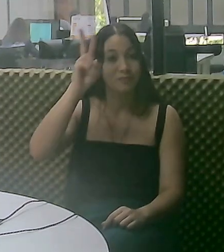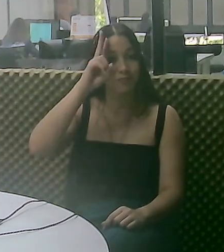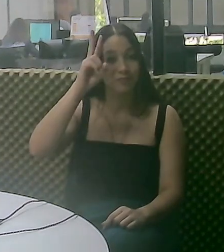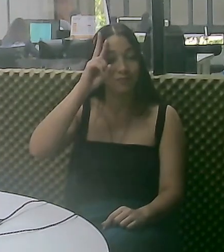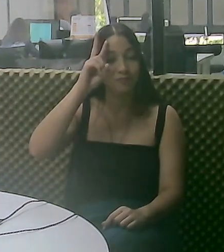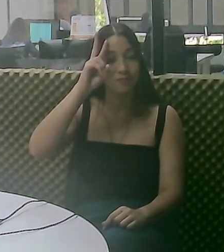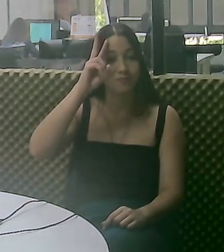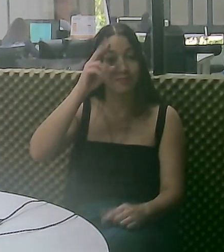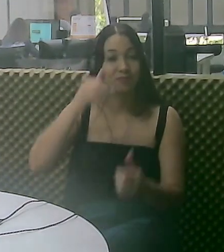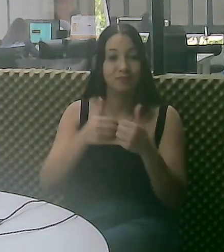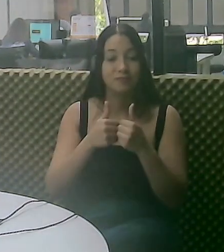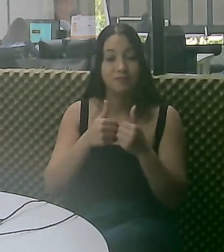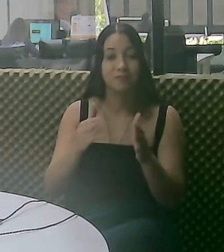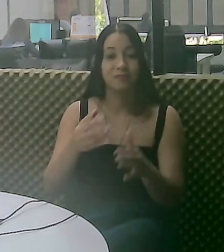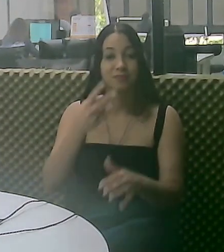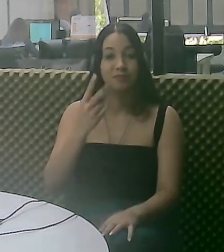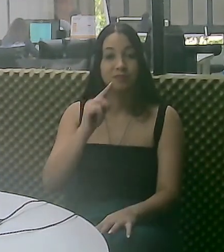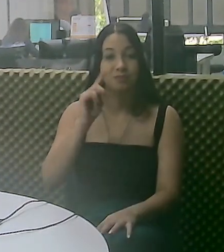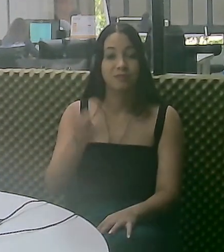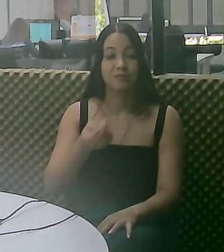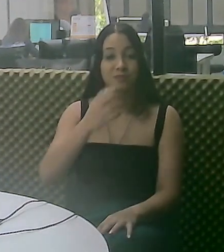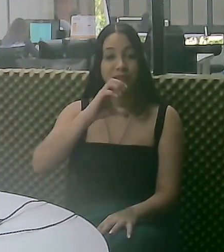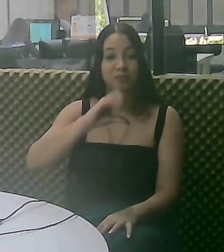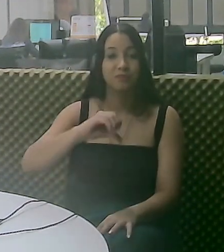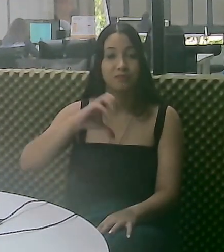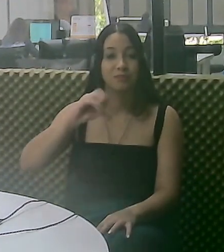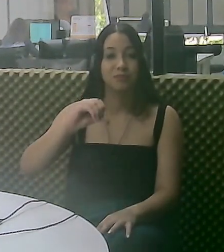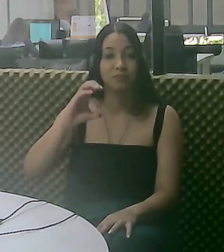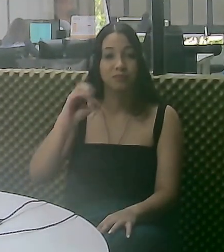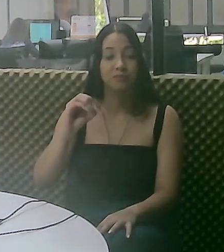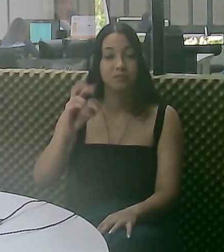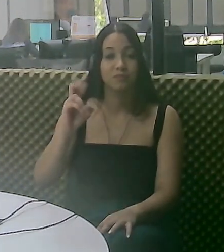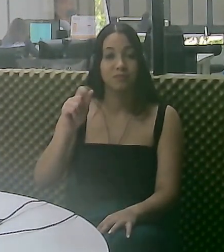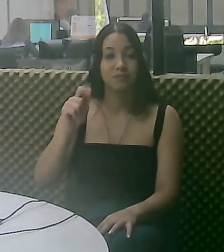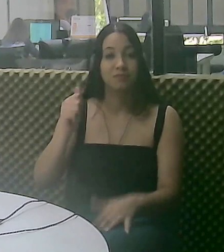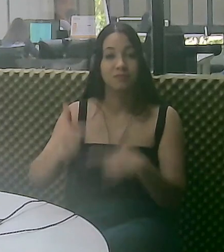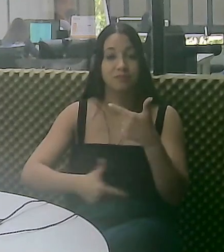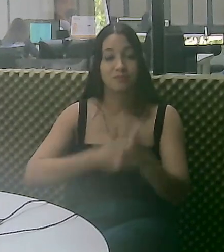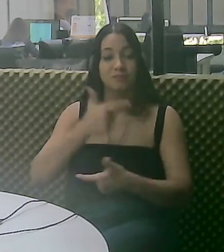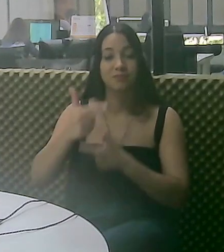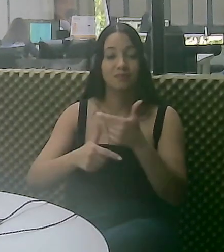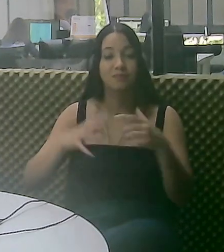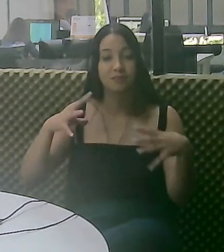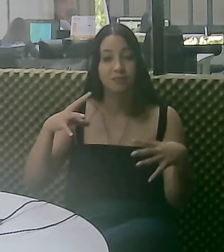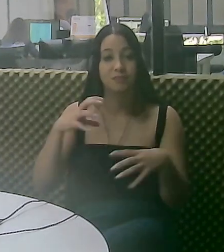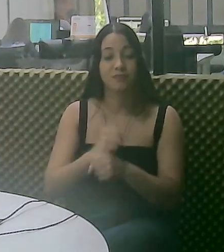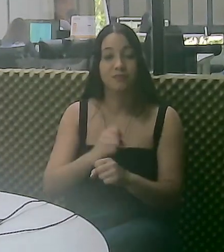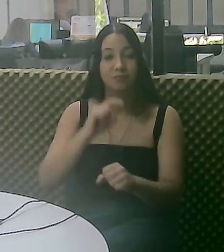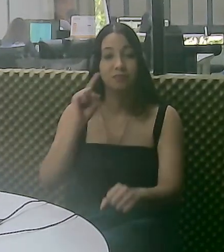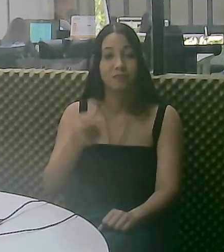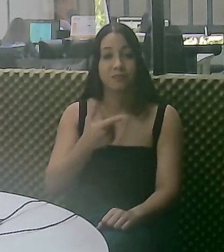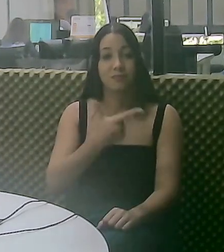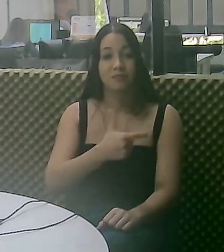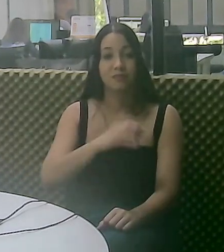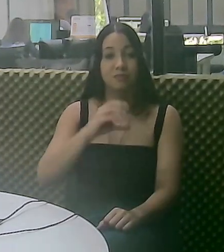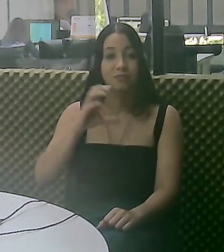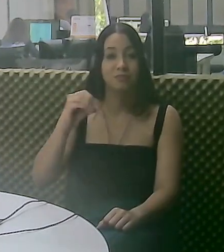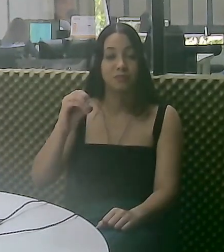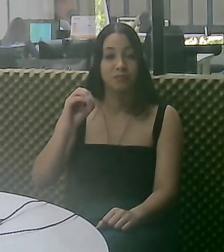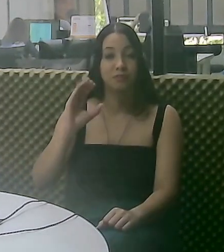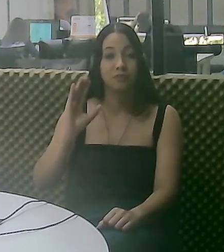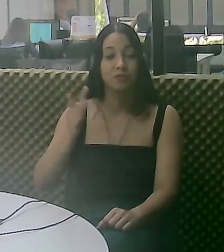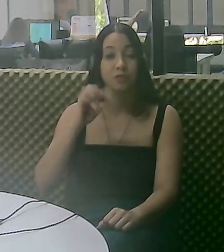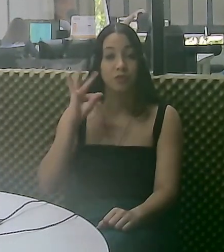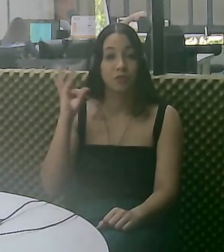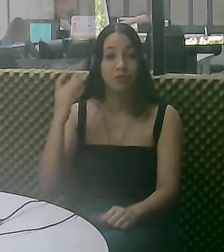segunda-feira estão abertas 2.990 vagas de emprego. Desse total, 1.200 vagas estão com